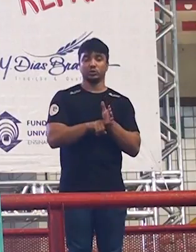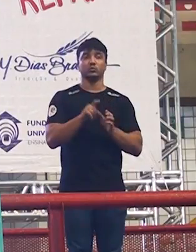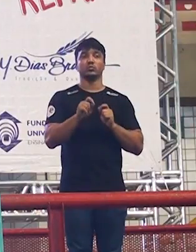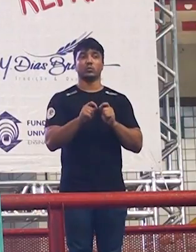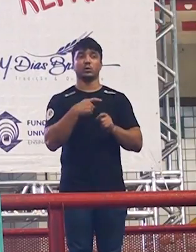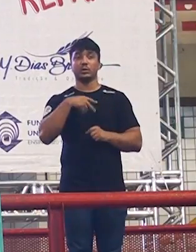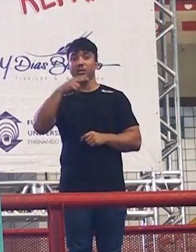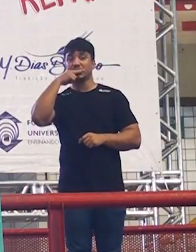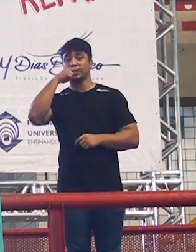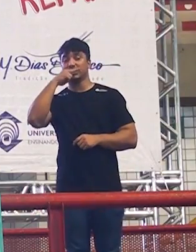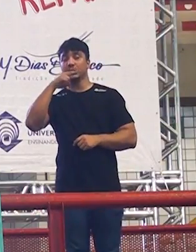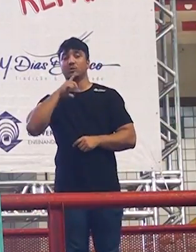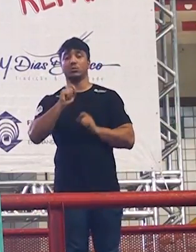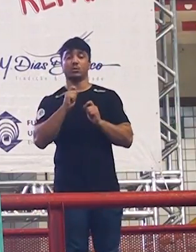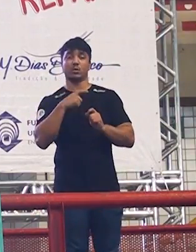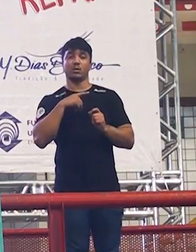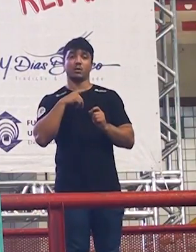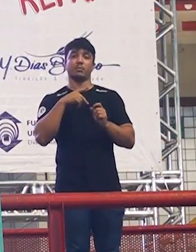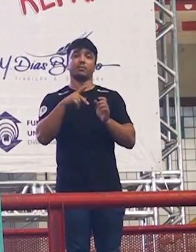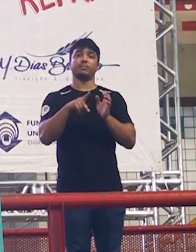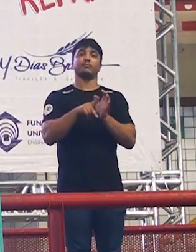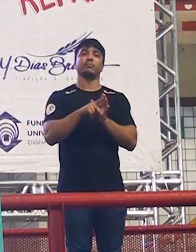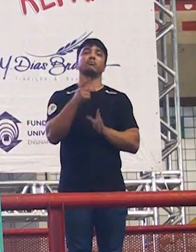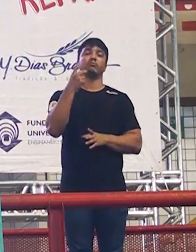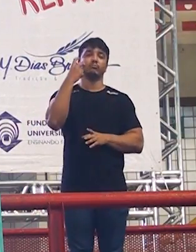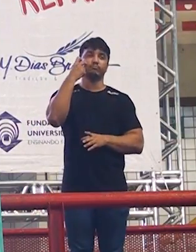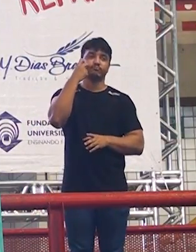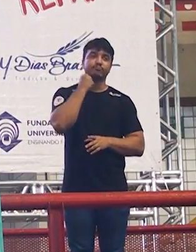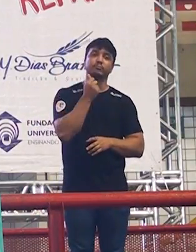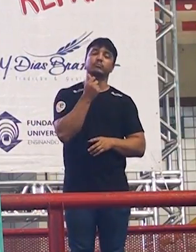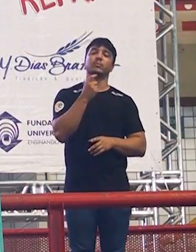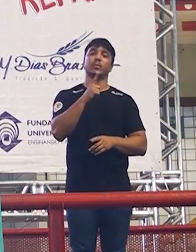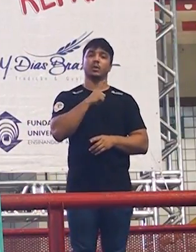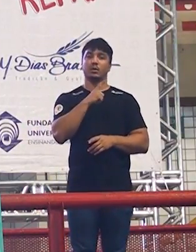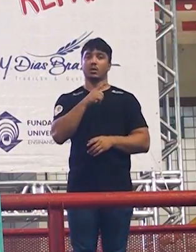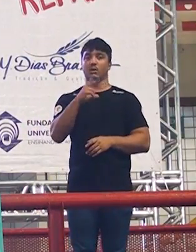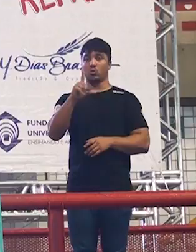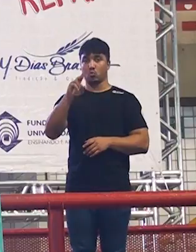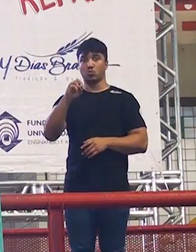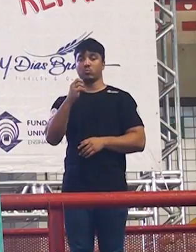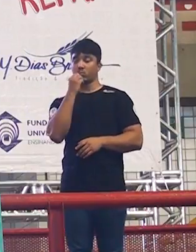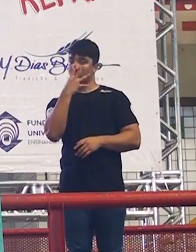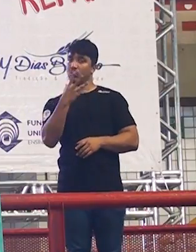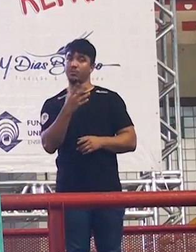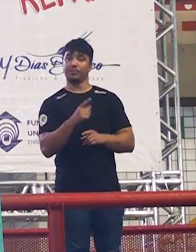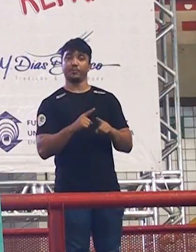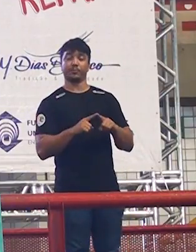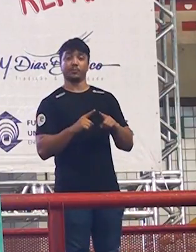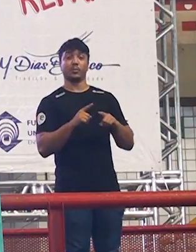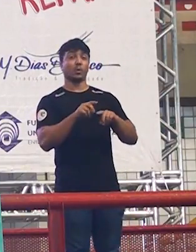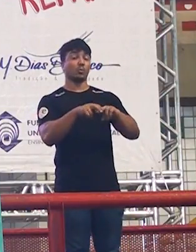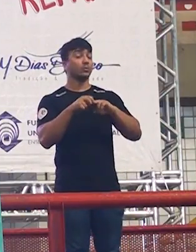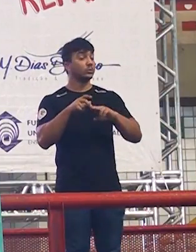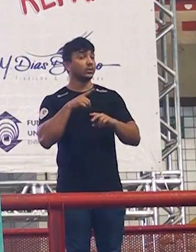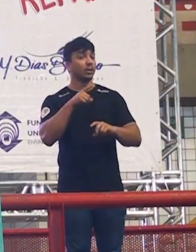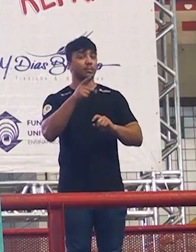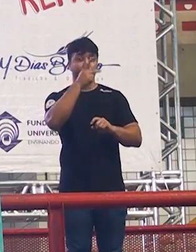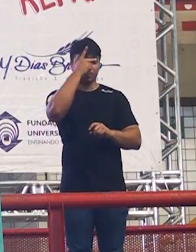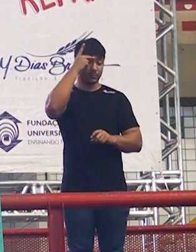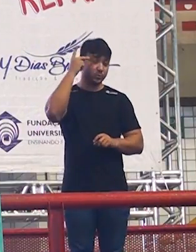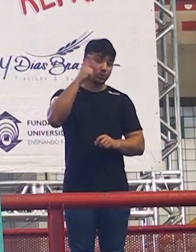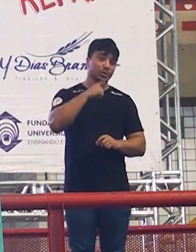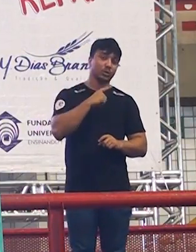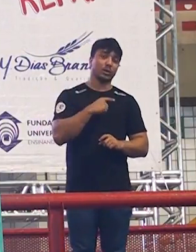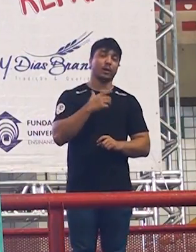a cana-de-açúcar é um negócio muito rentável, porque ela vai gerar combustível. E aí, as pessoas